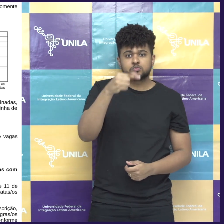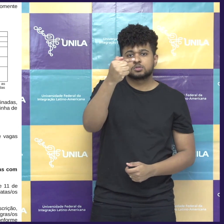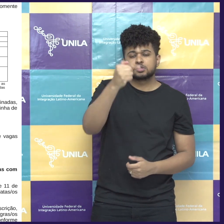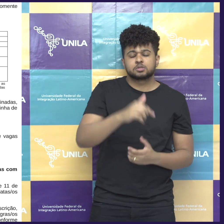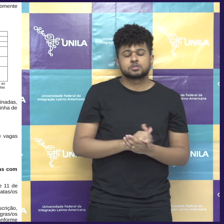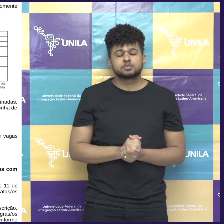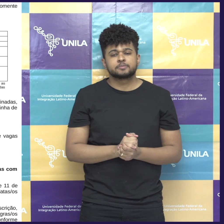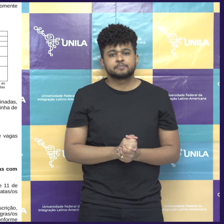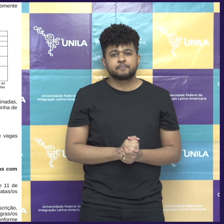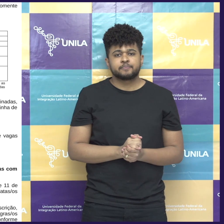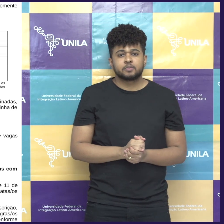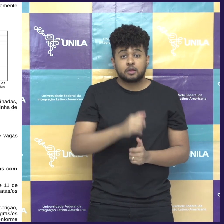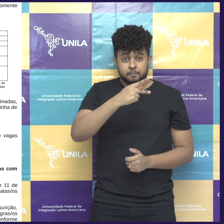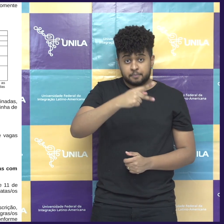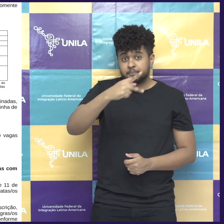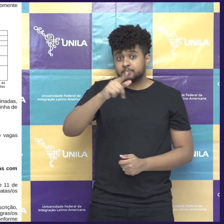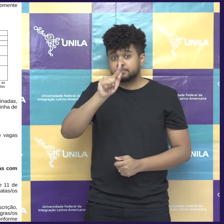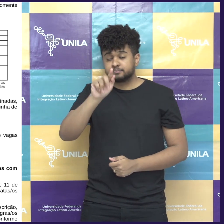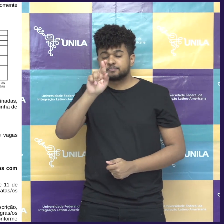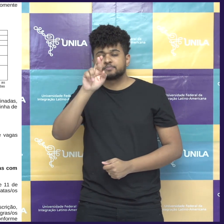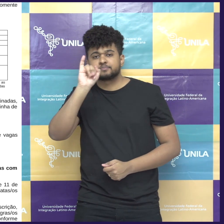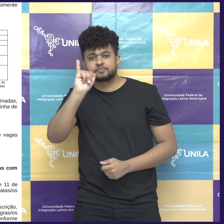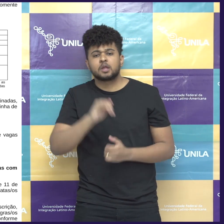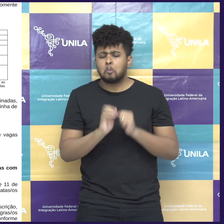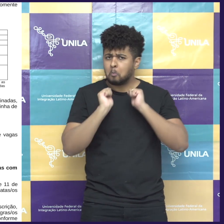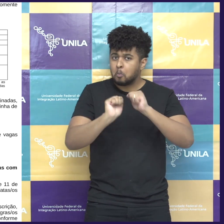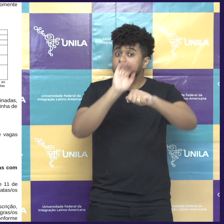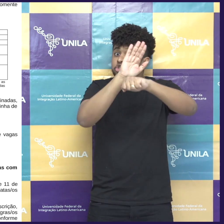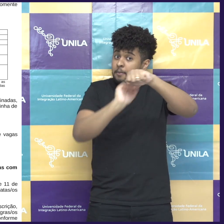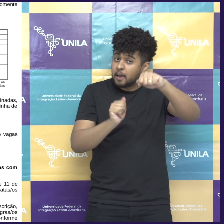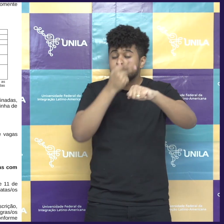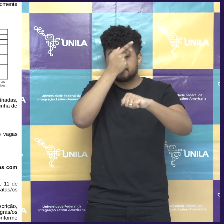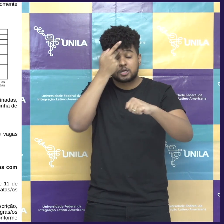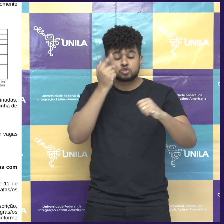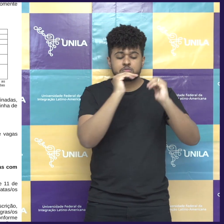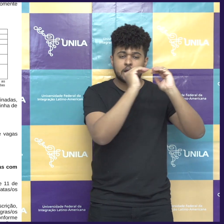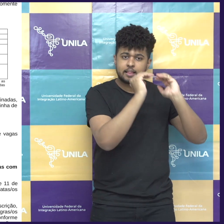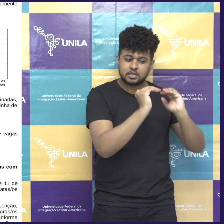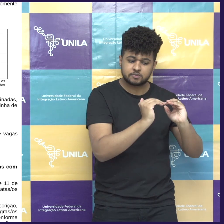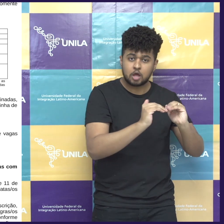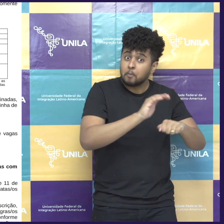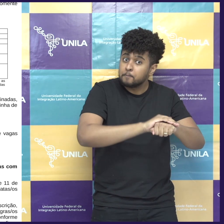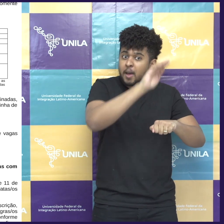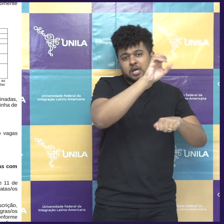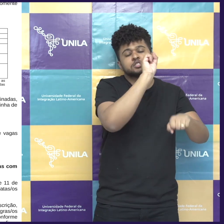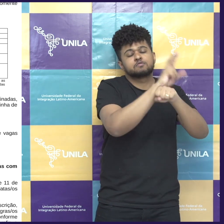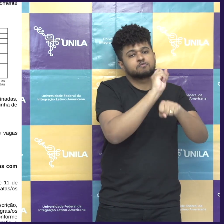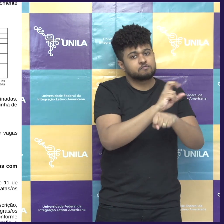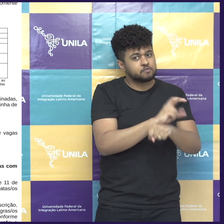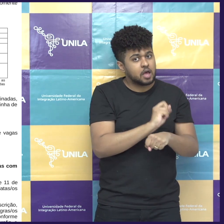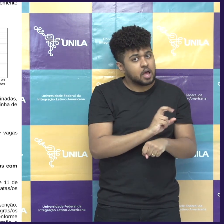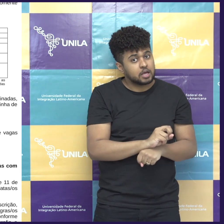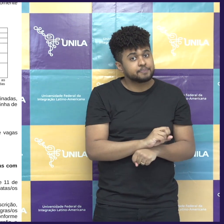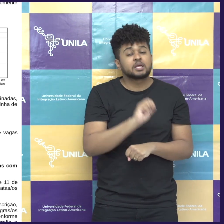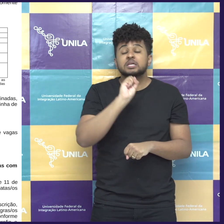2.7. O PPG-RI poderá chamar os candidatos classificados além do número de vagas